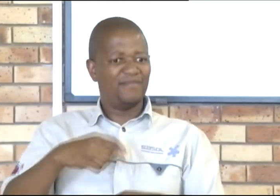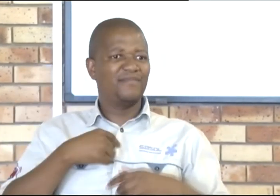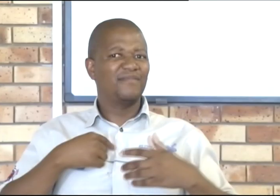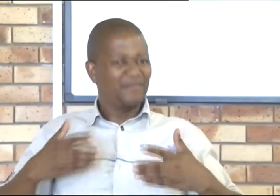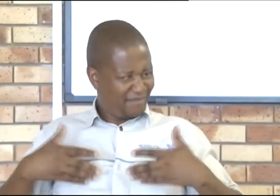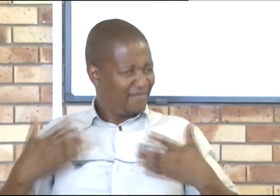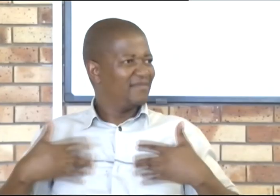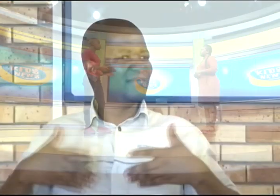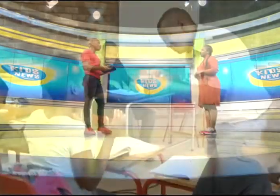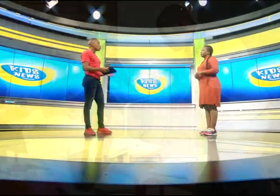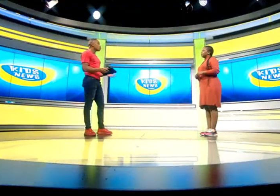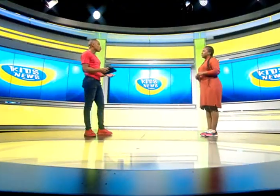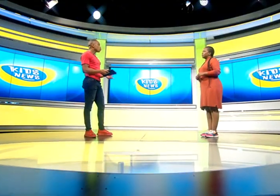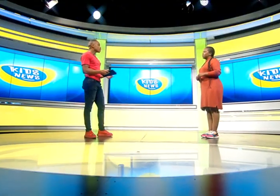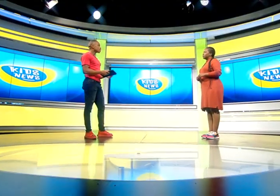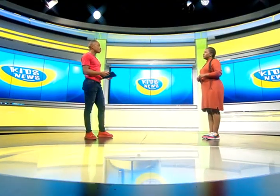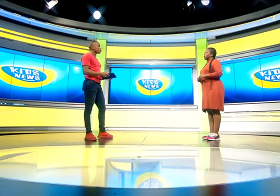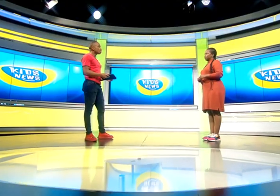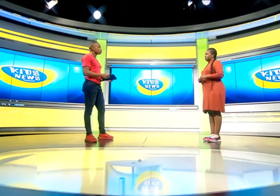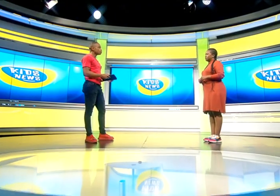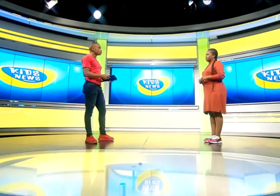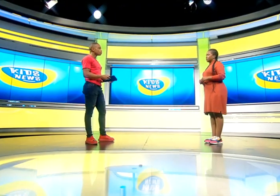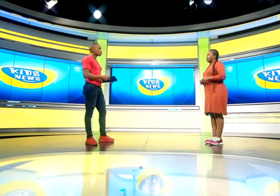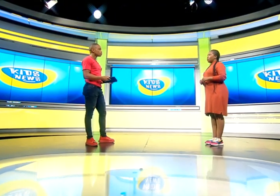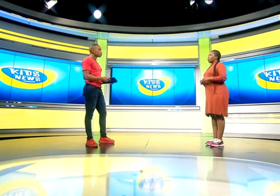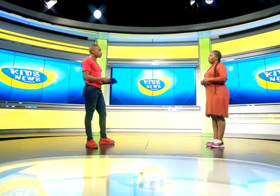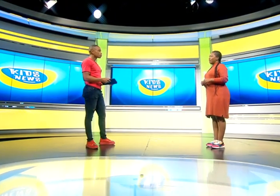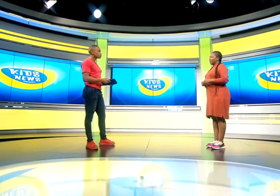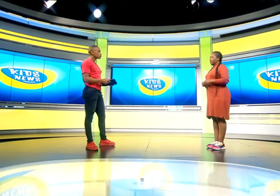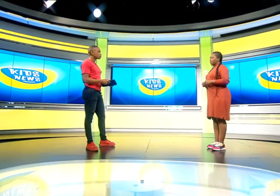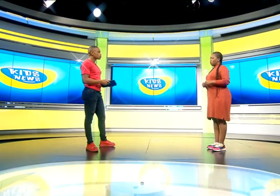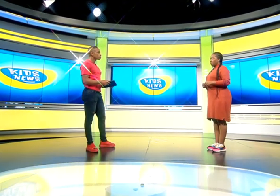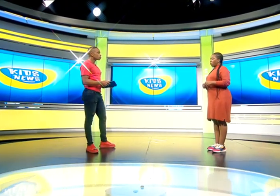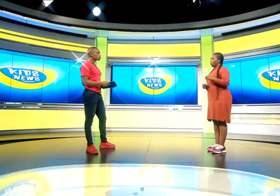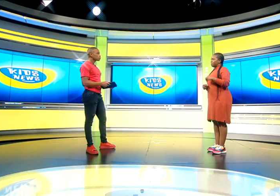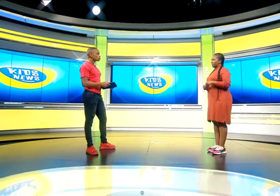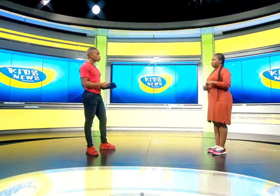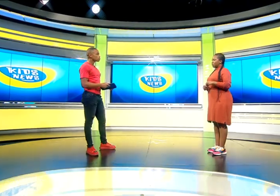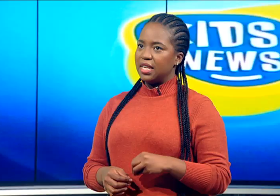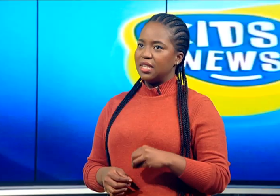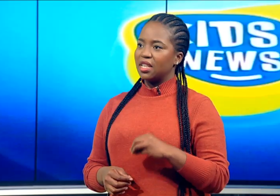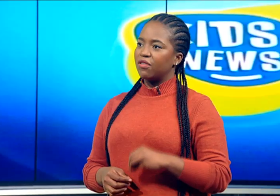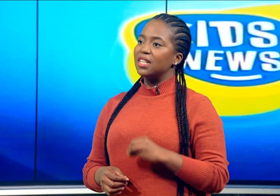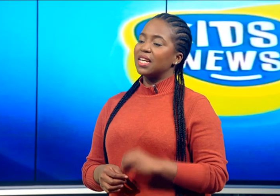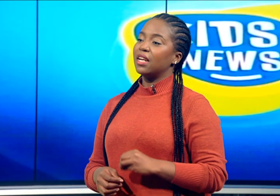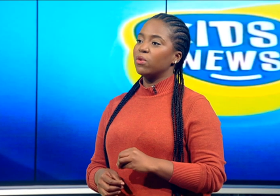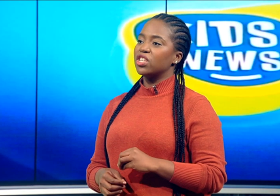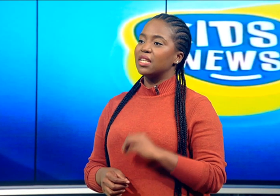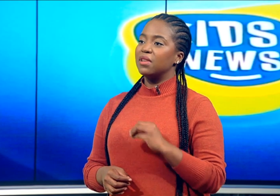kungani kubalekile ukuthi lolu limo likhulunywe nasezikoleni? Kubalekile ngoba okwamanje iSouth African Sign Language